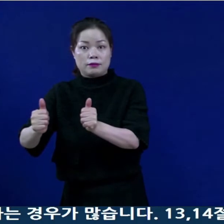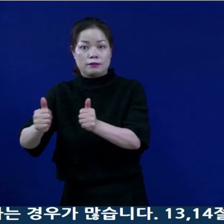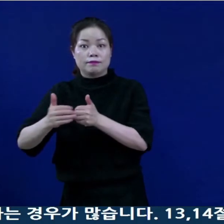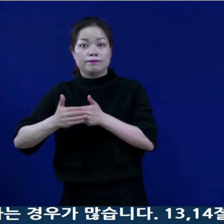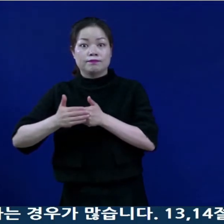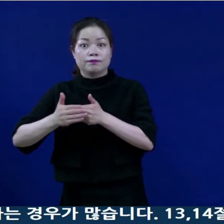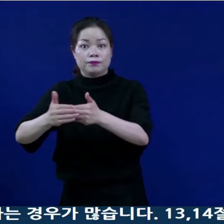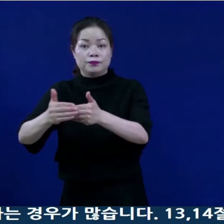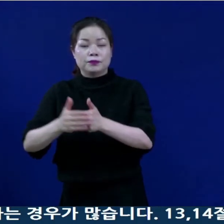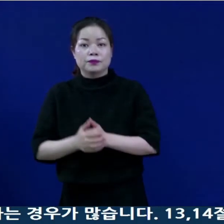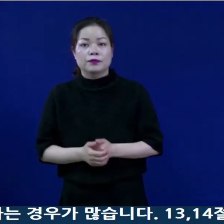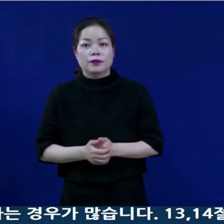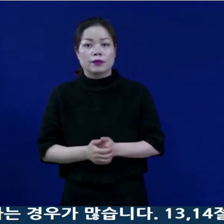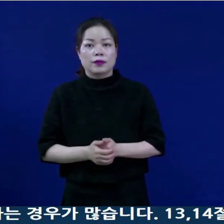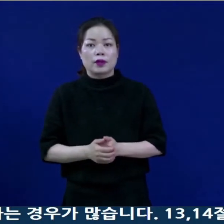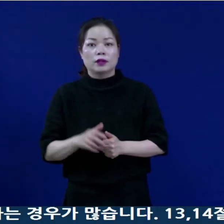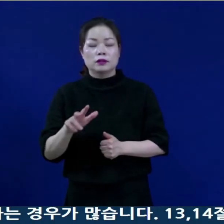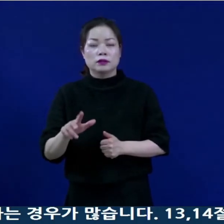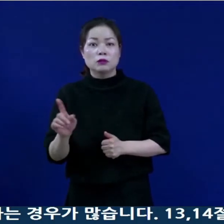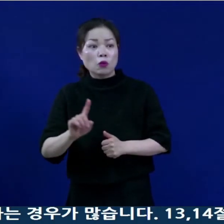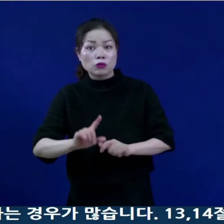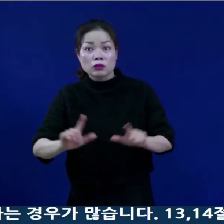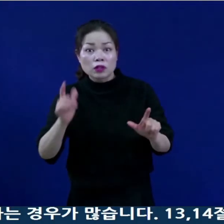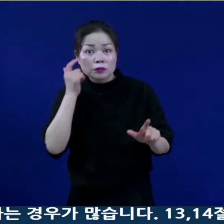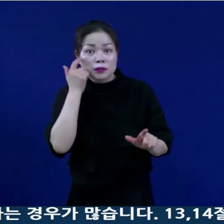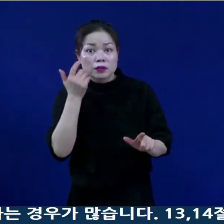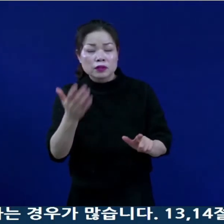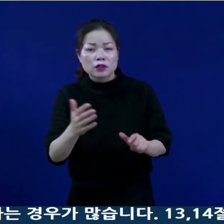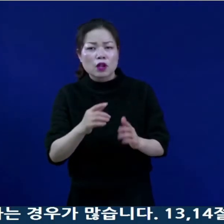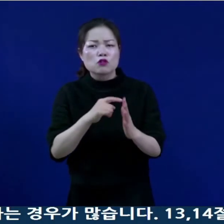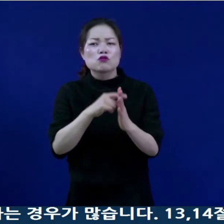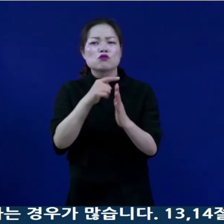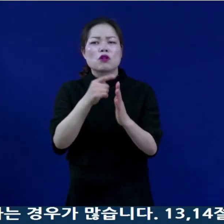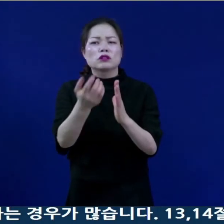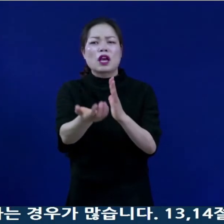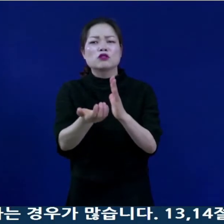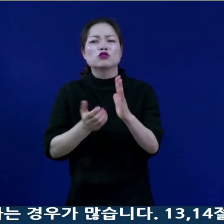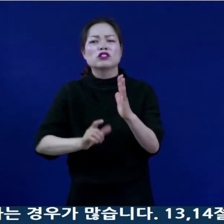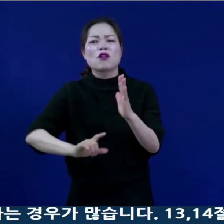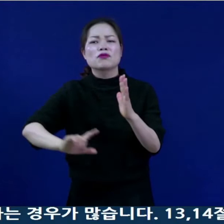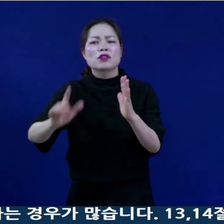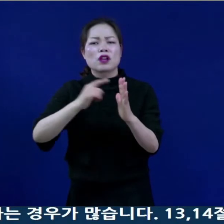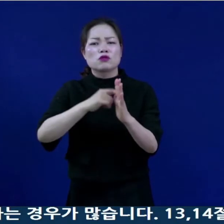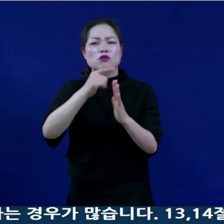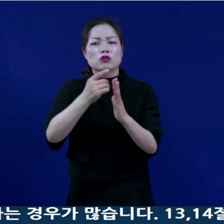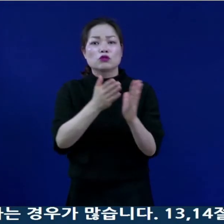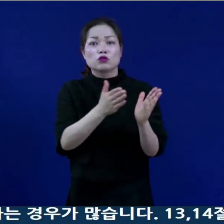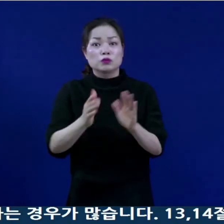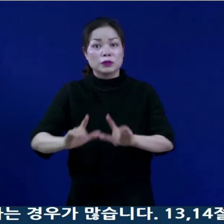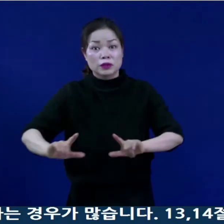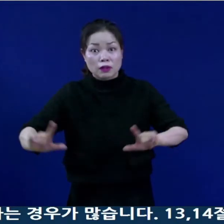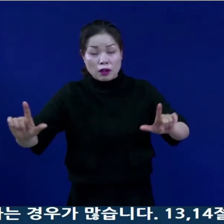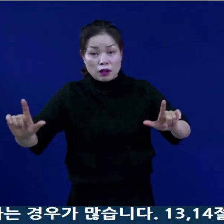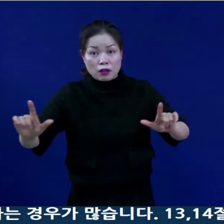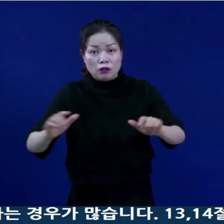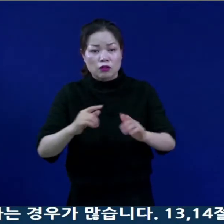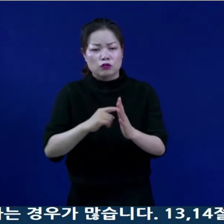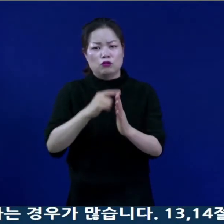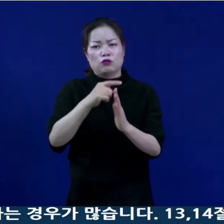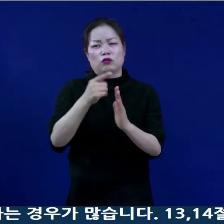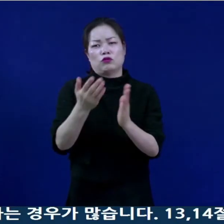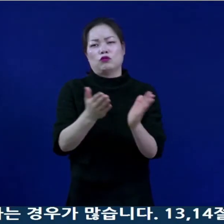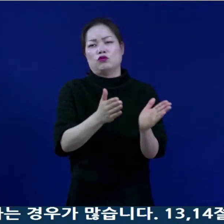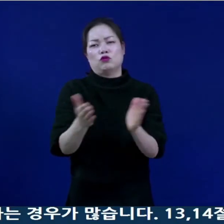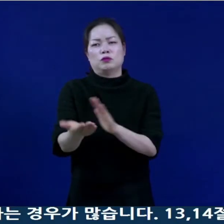진행합니다. 지금 그날이 어떤 날입니까? 6월절을 하루 앞둔 6월절 준비날입니다. 6월절 준비날.